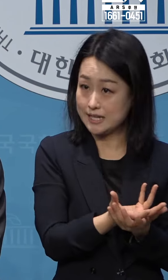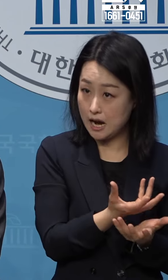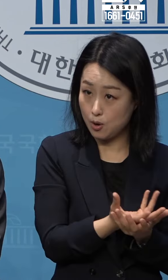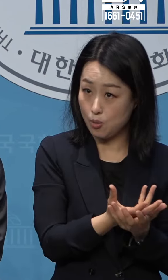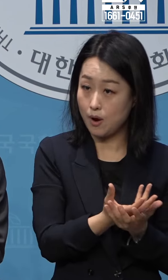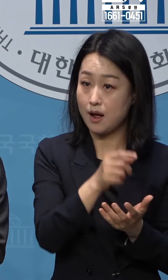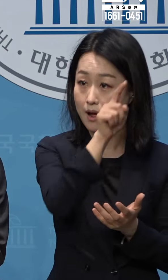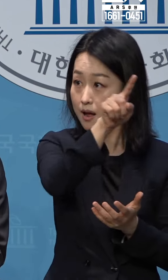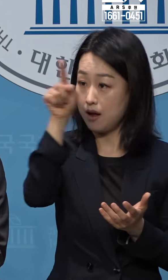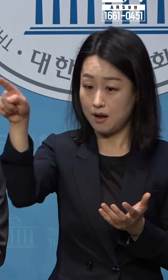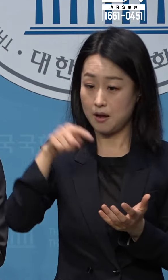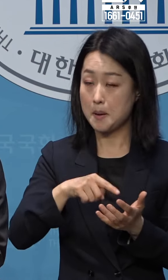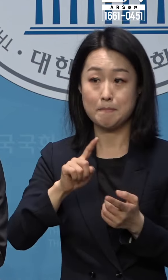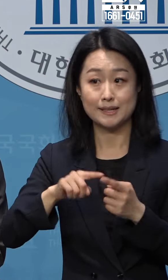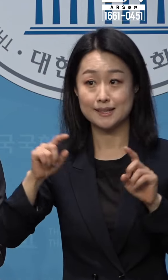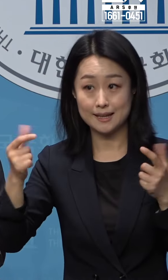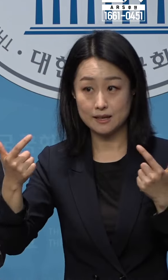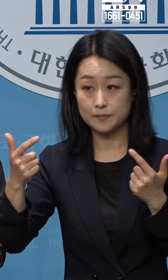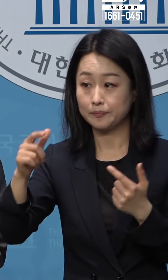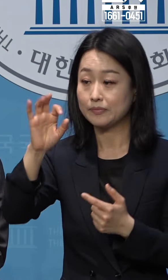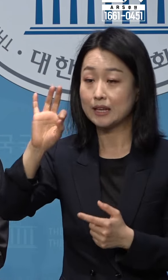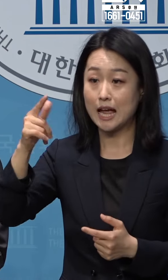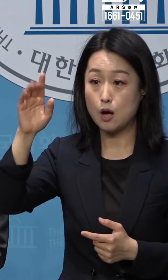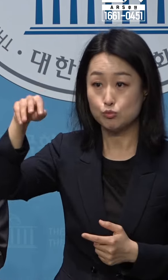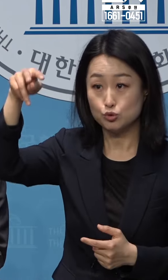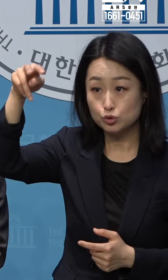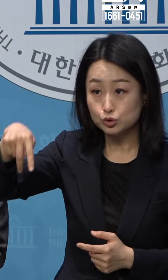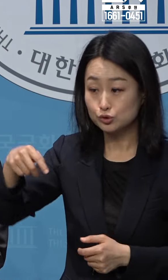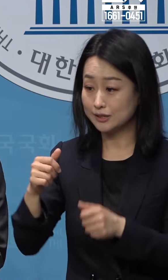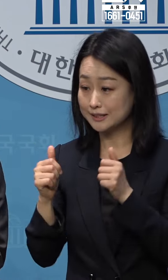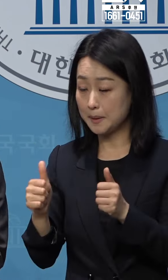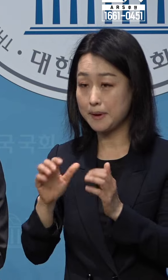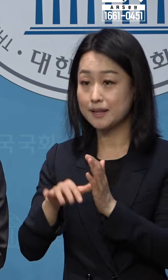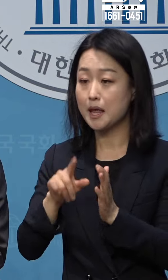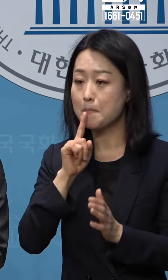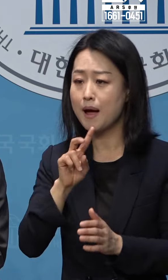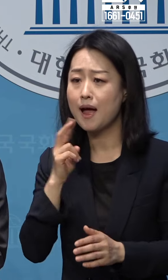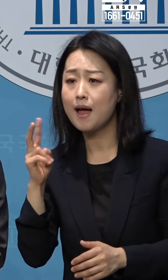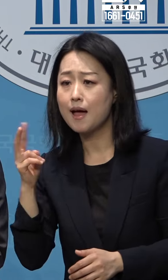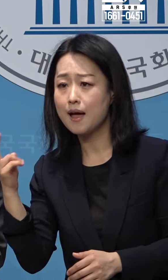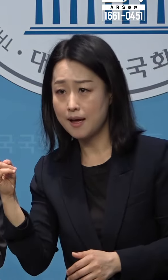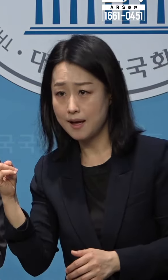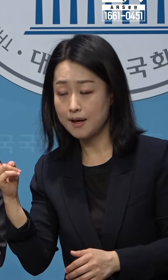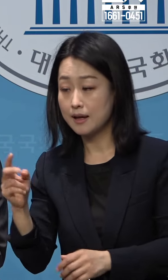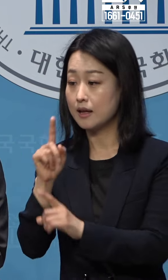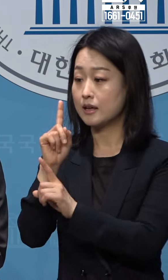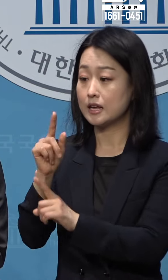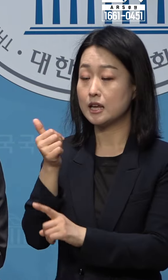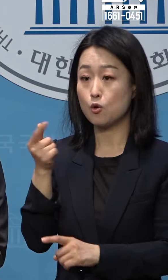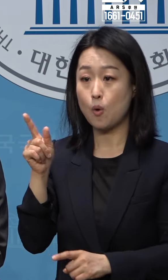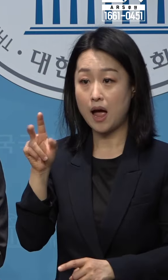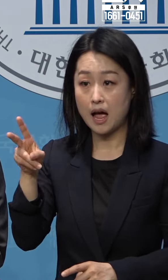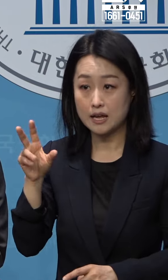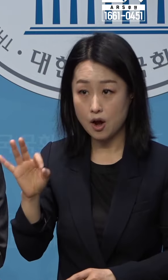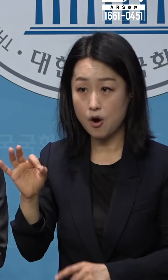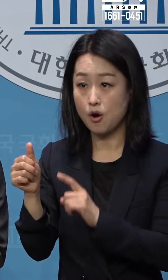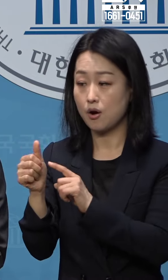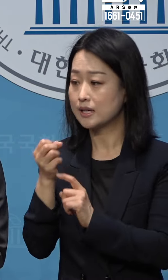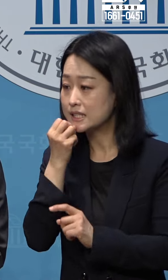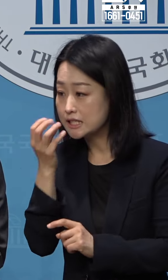배치되고 부스의 진술은 재판정 내내 변경되었고 이화영 전 부지사 등의